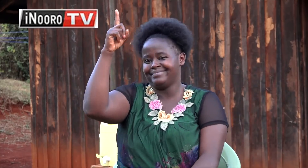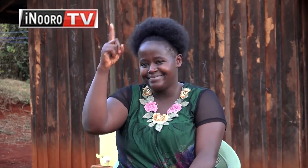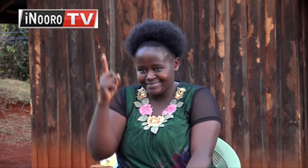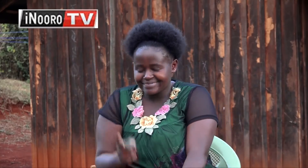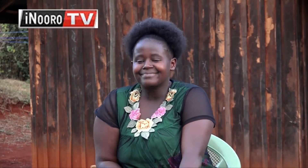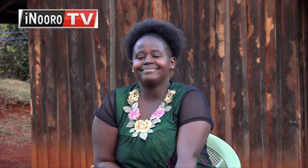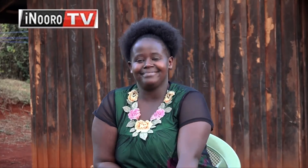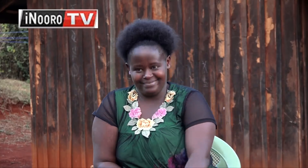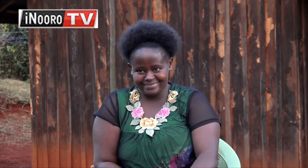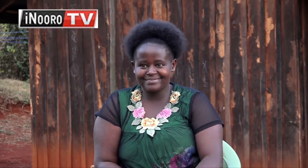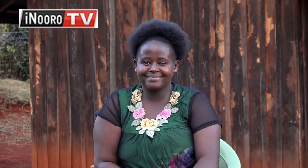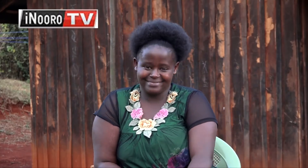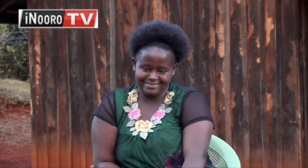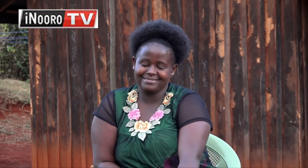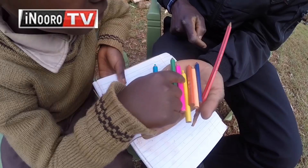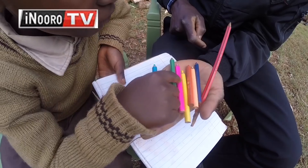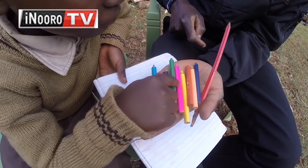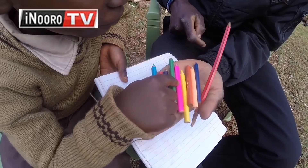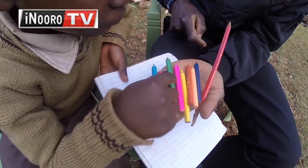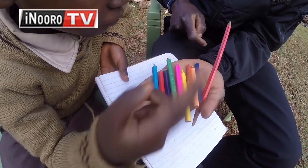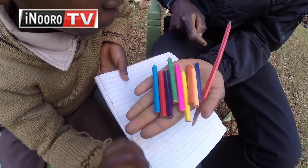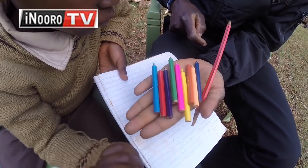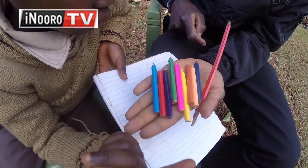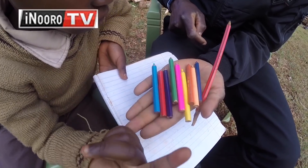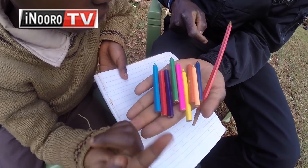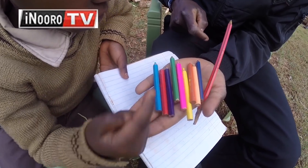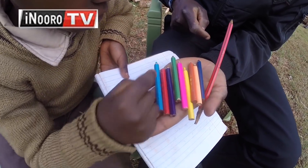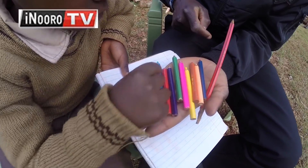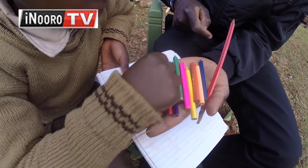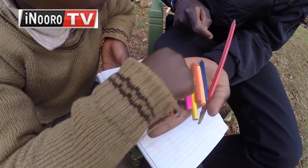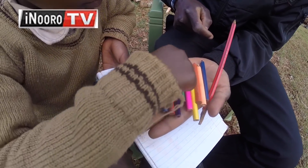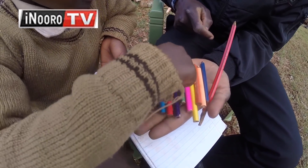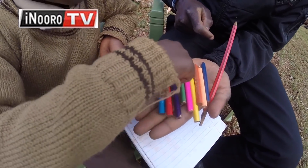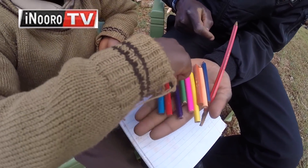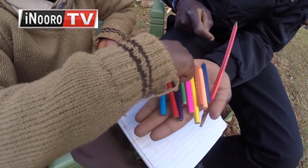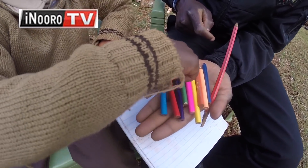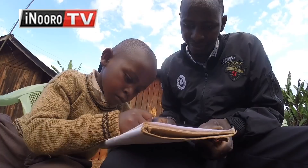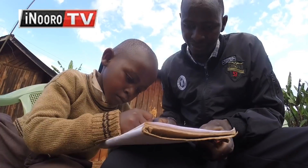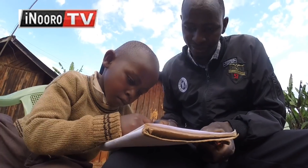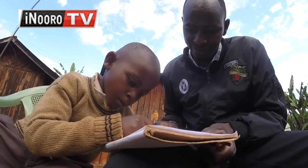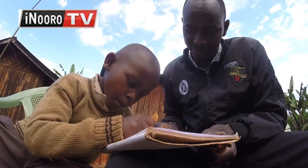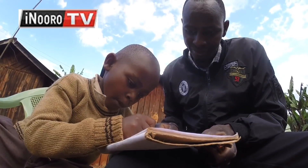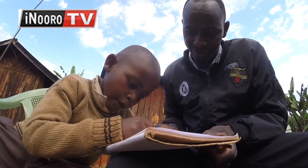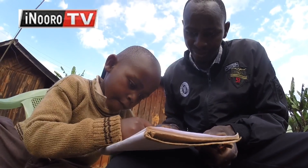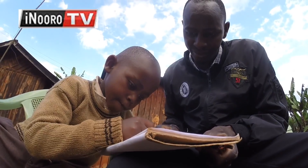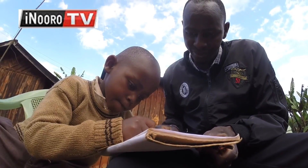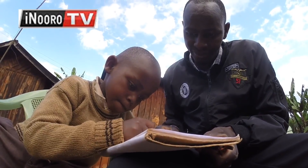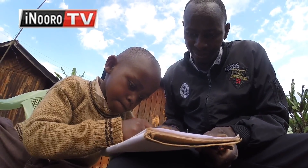iyo nditie kiambiriria mwana wao ari aragia atia nao na manene hari no kamathomithia kwaria na andu